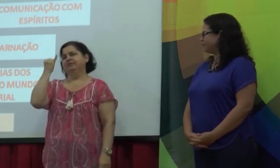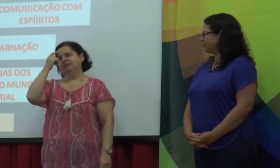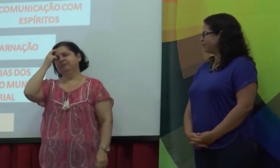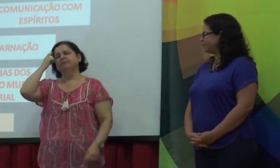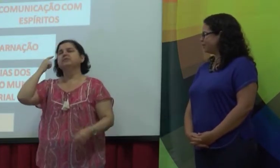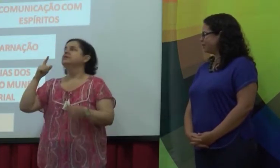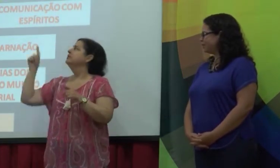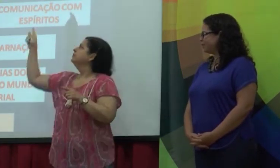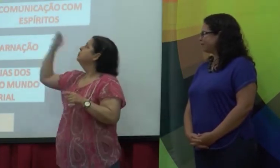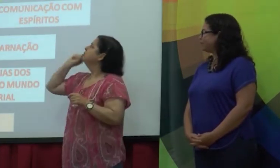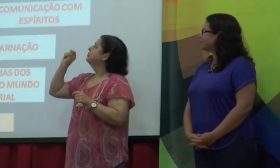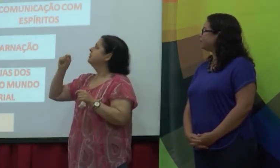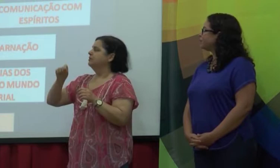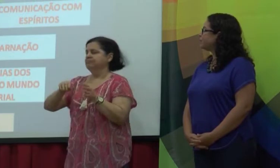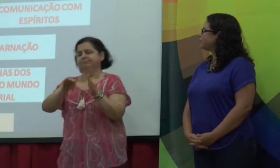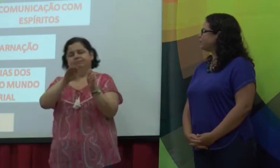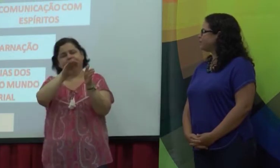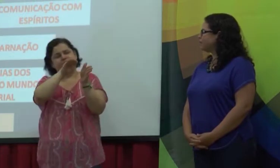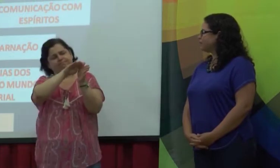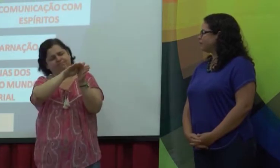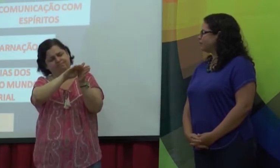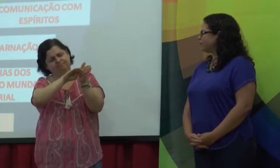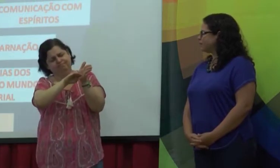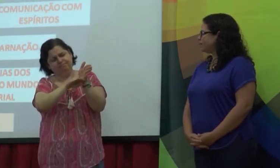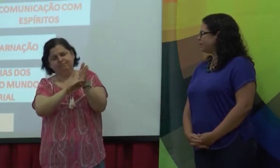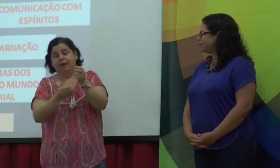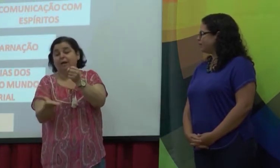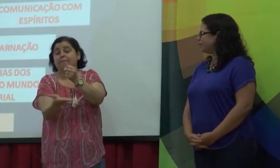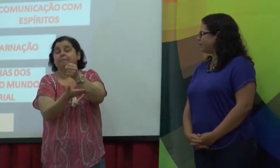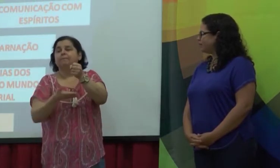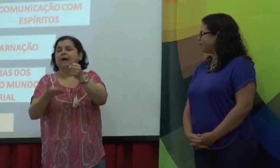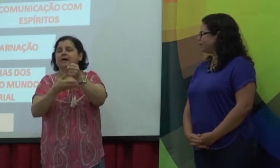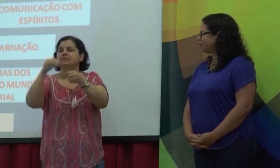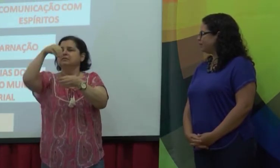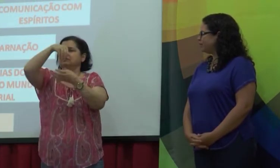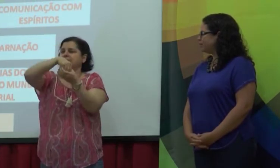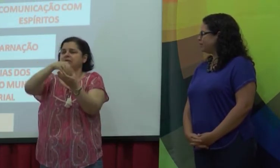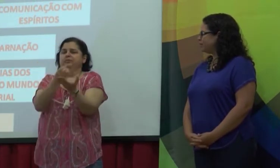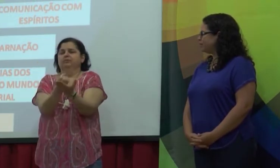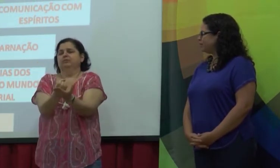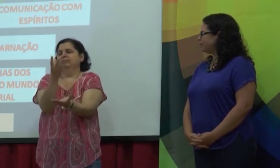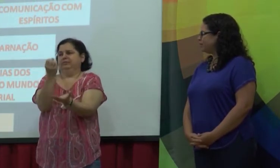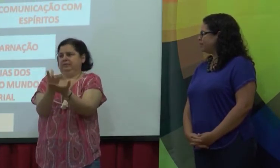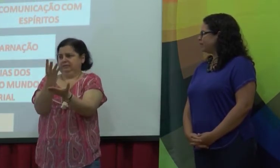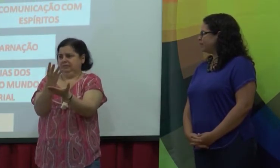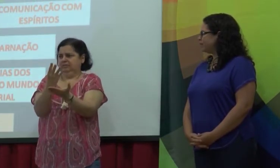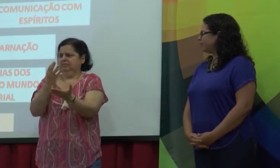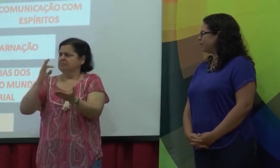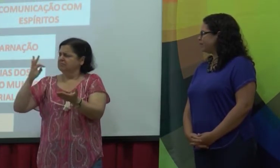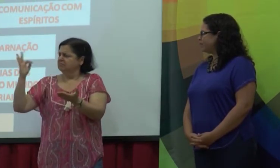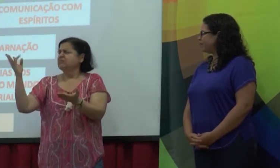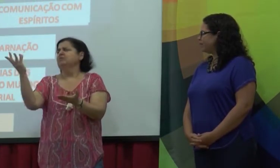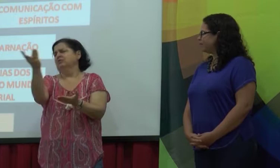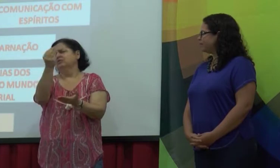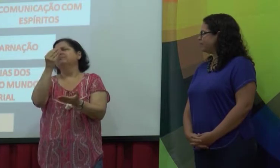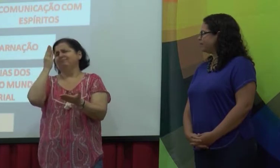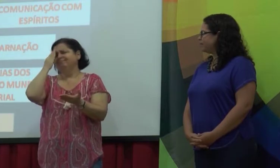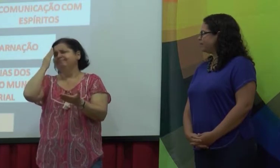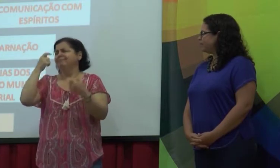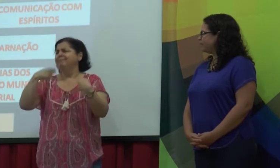Bom, olha que importante. Quais são os princípios básicos da doutrina